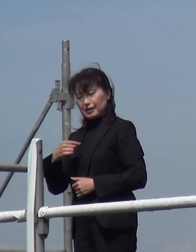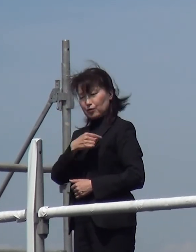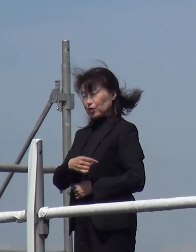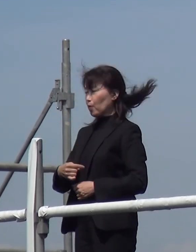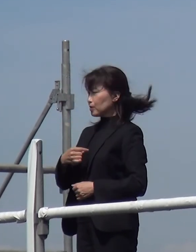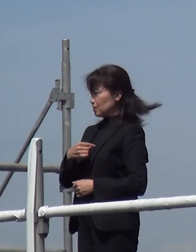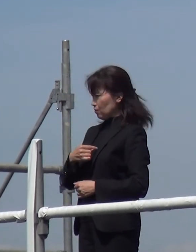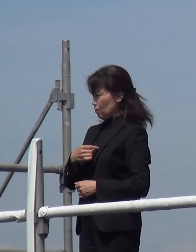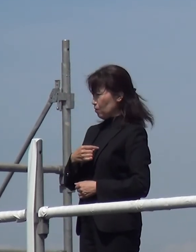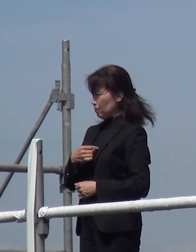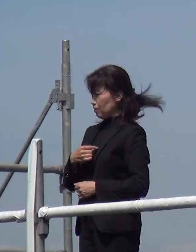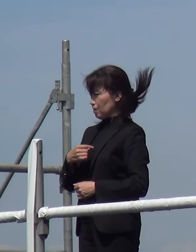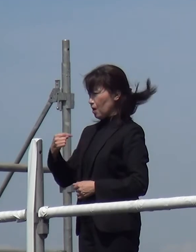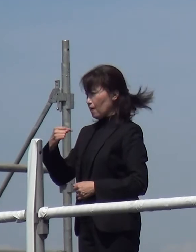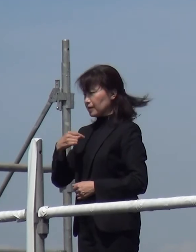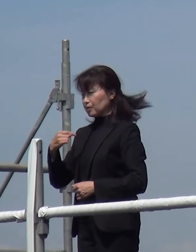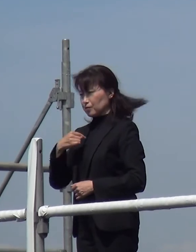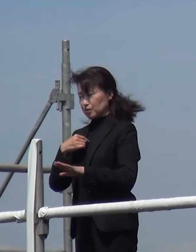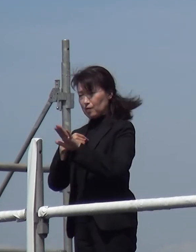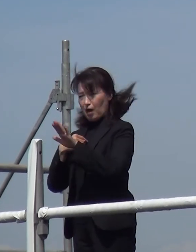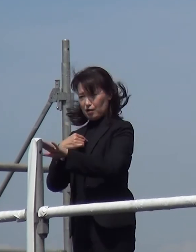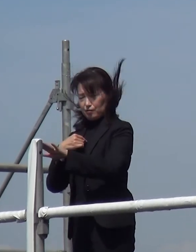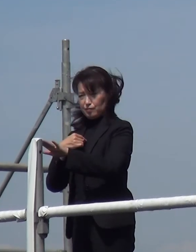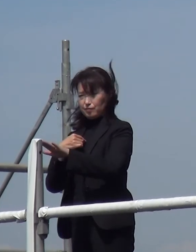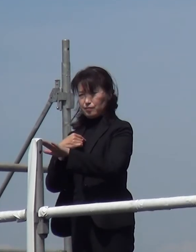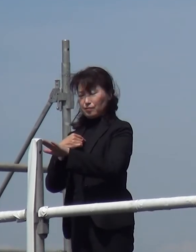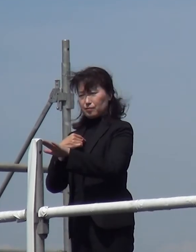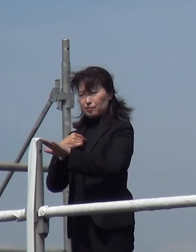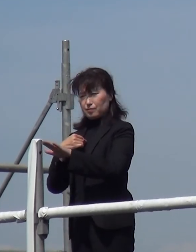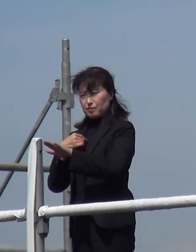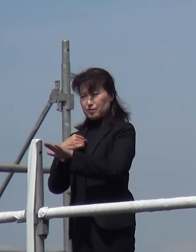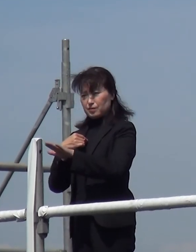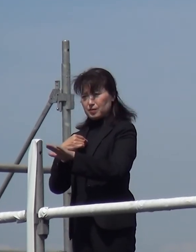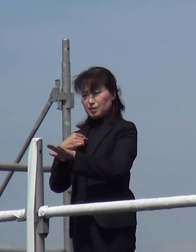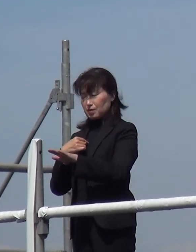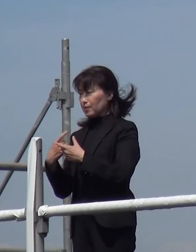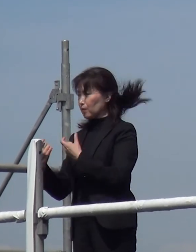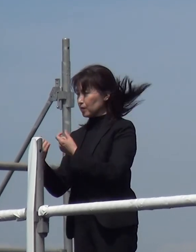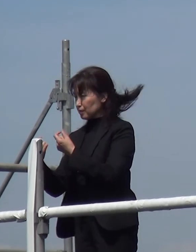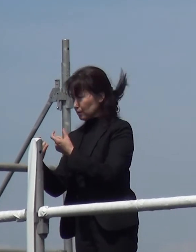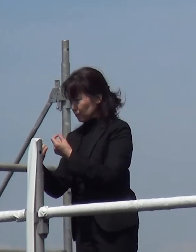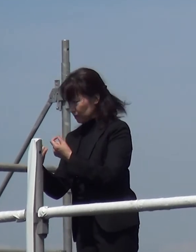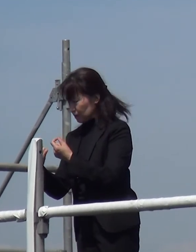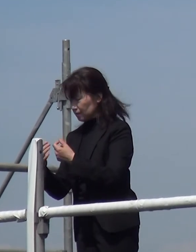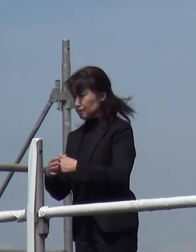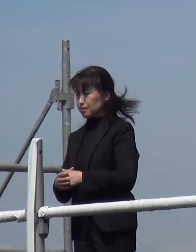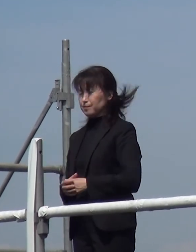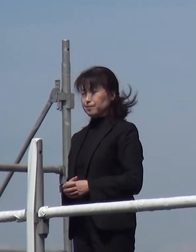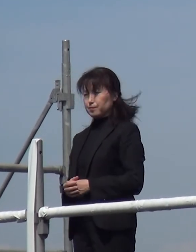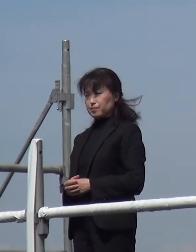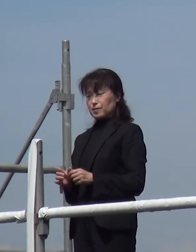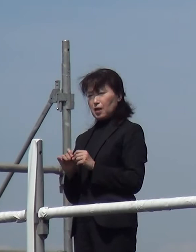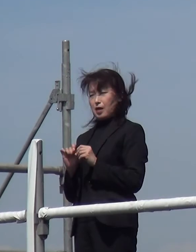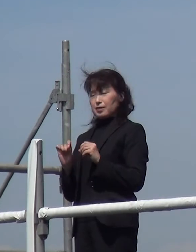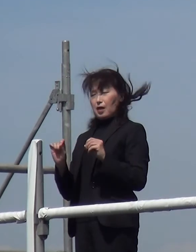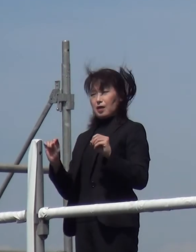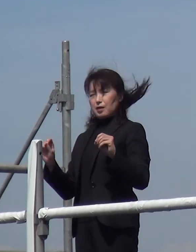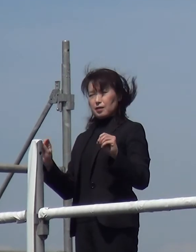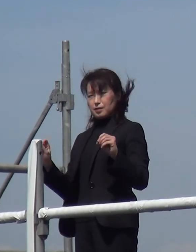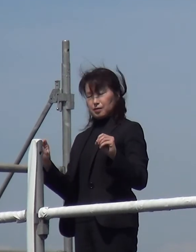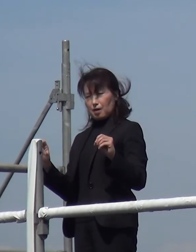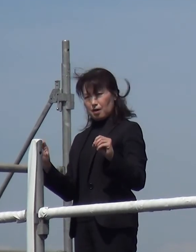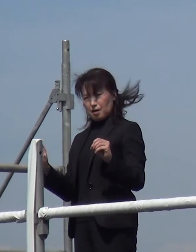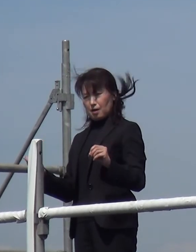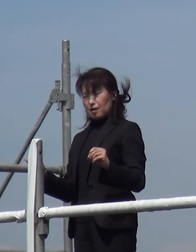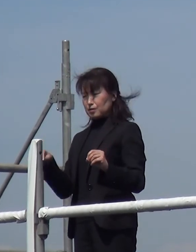が私にはあり、そして私のように老人でもう長くこう例えば